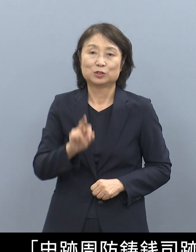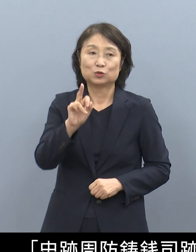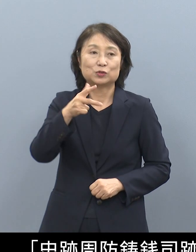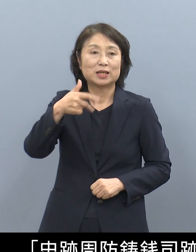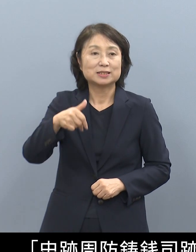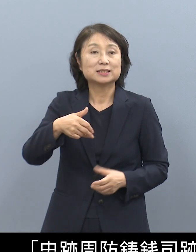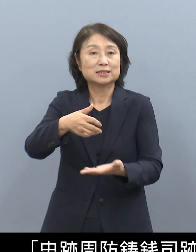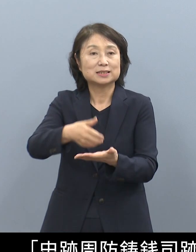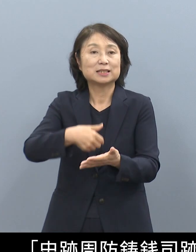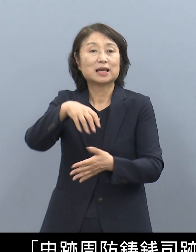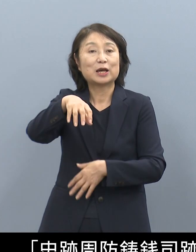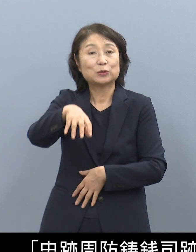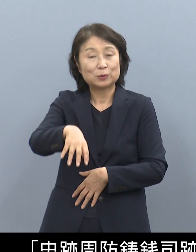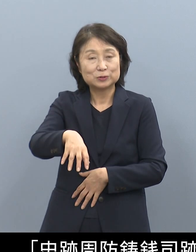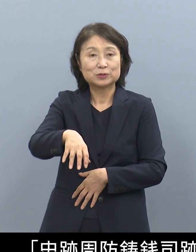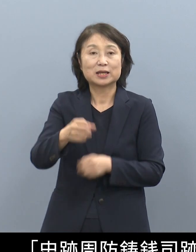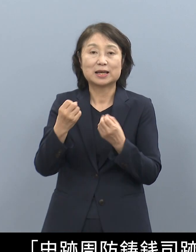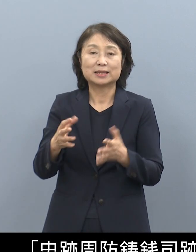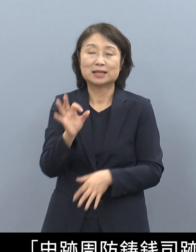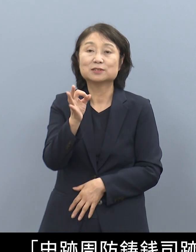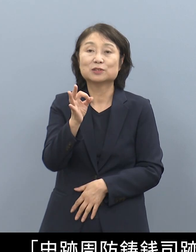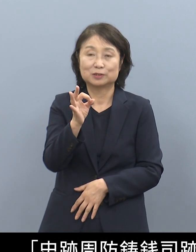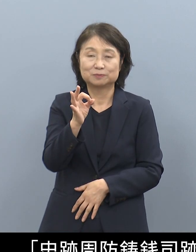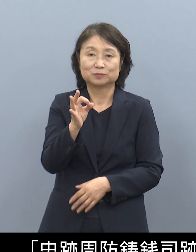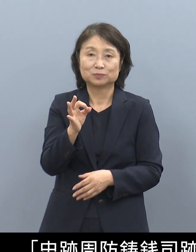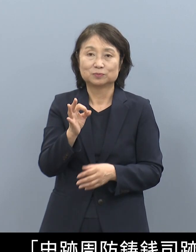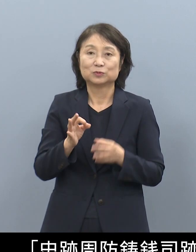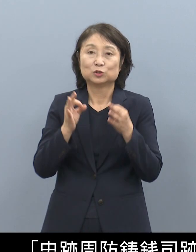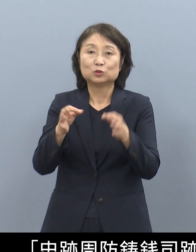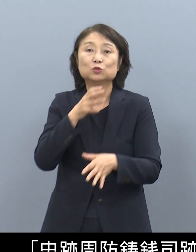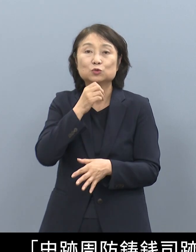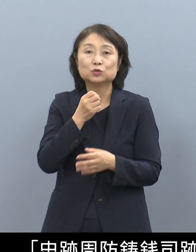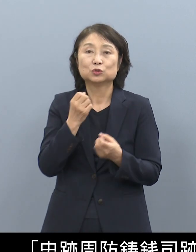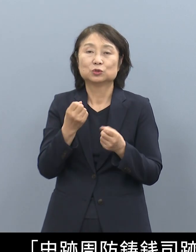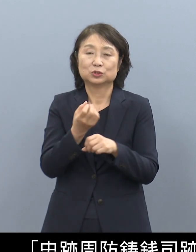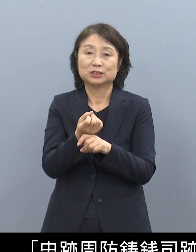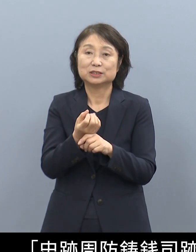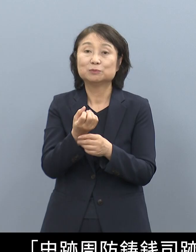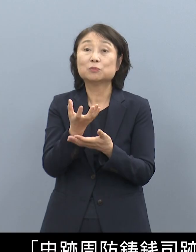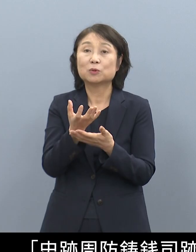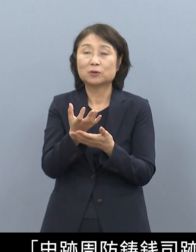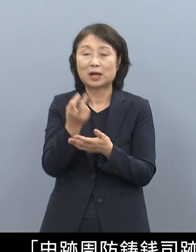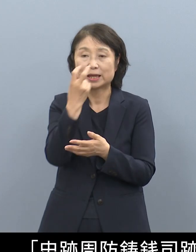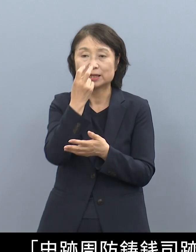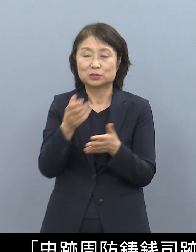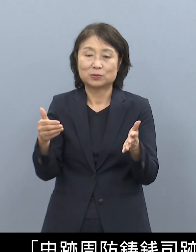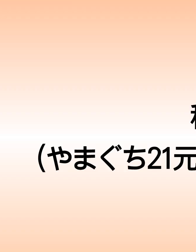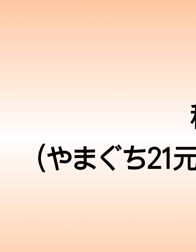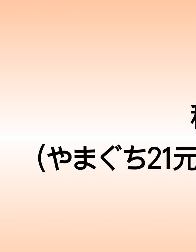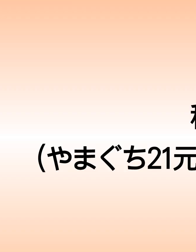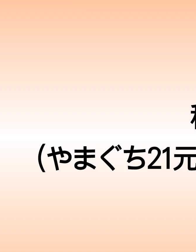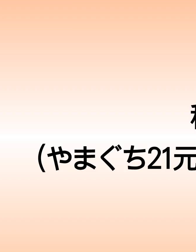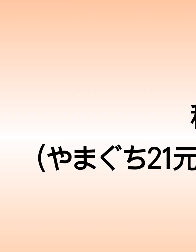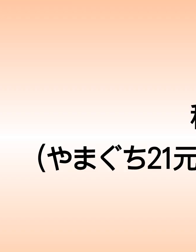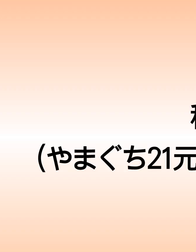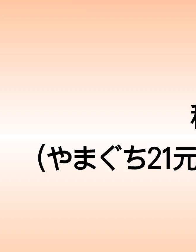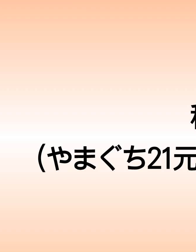市跡における新たな選手附樹新報の発見については以上でございます。